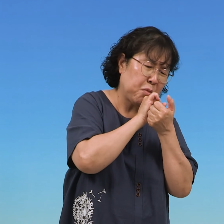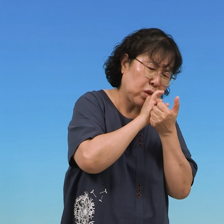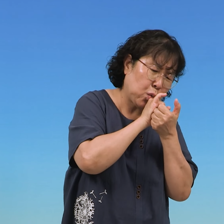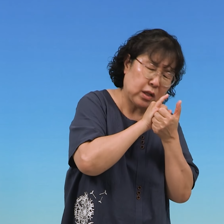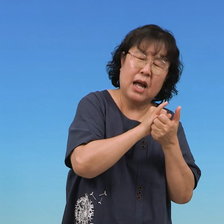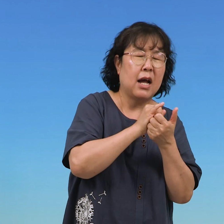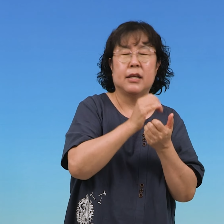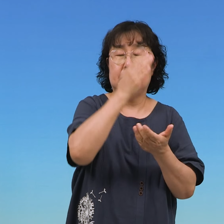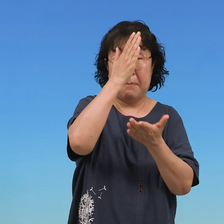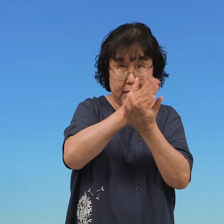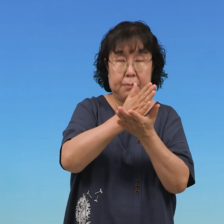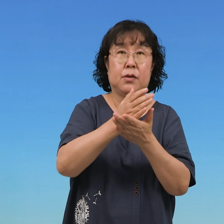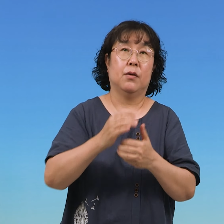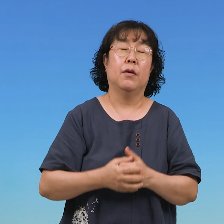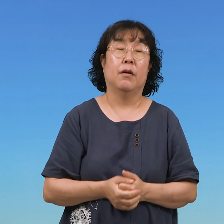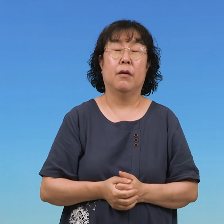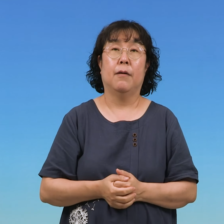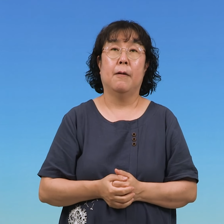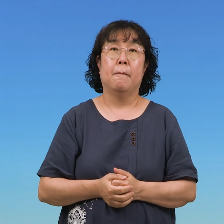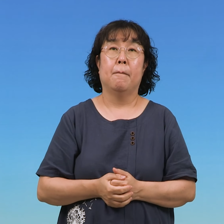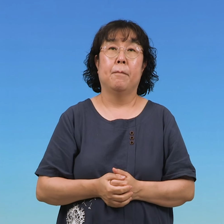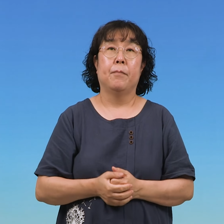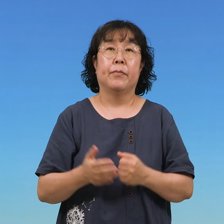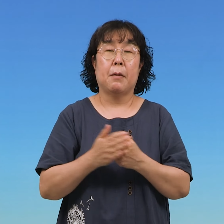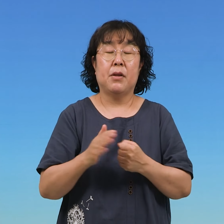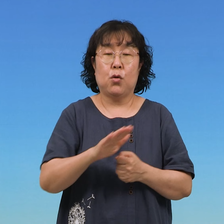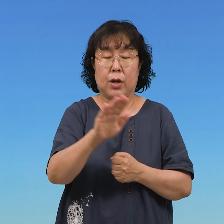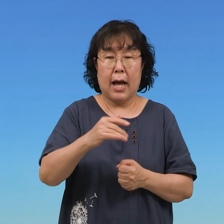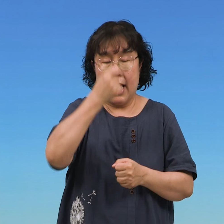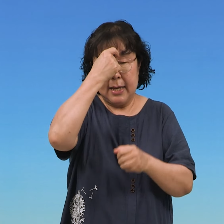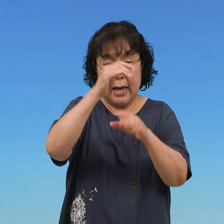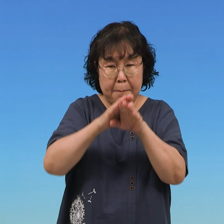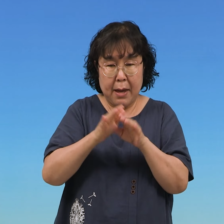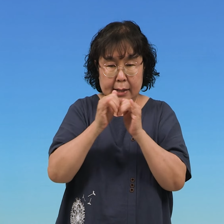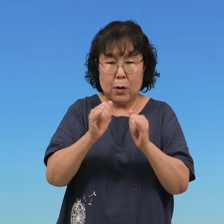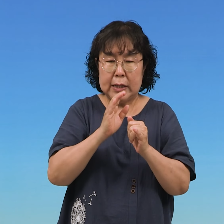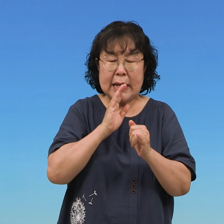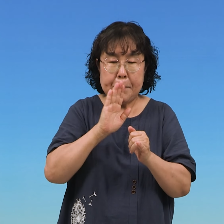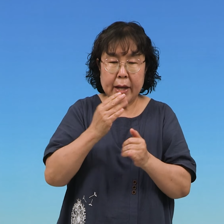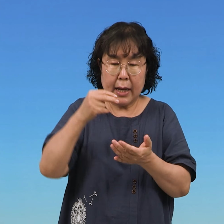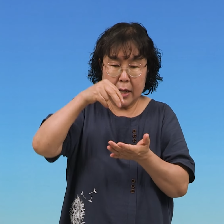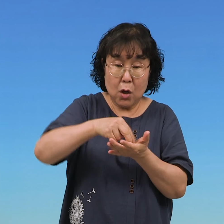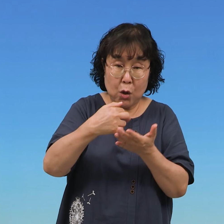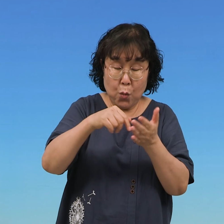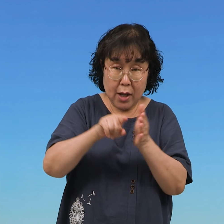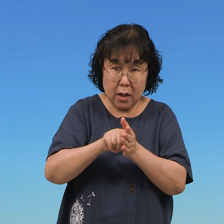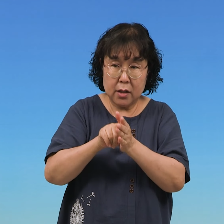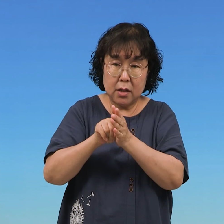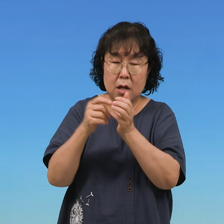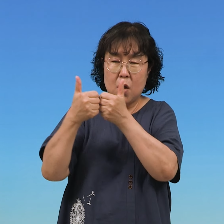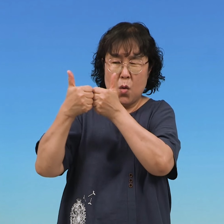이런 부분에서도 우리가 좀 더 조심할 것이 많다, 이거를 하나 제가 깨달았고요. 그런가 하면은 두 번째로